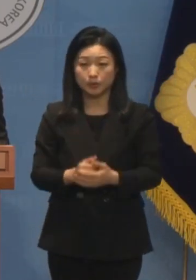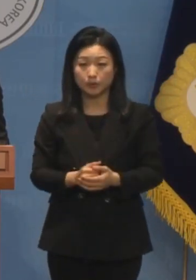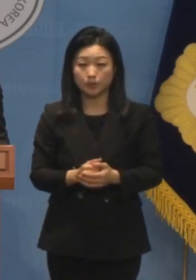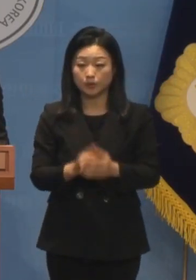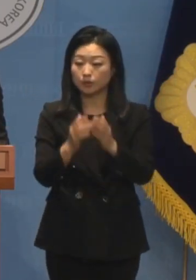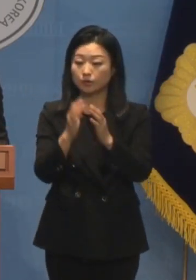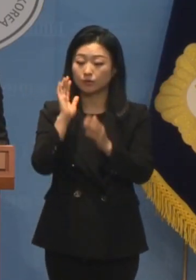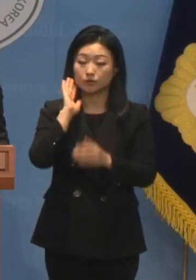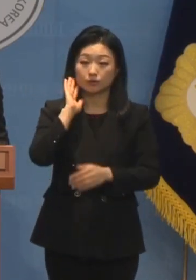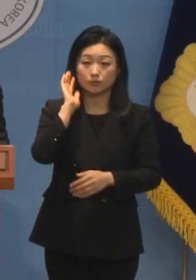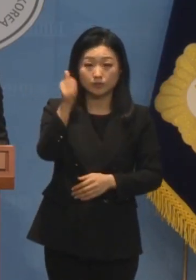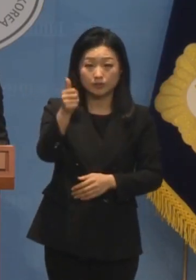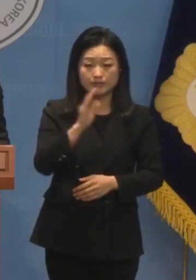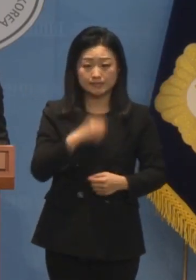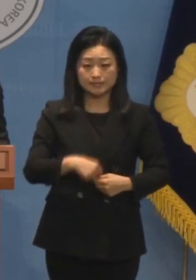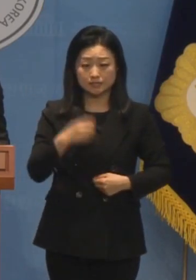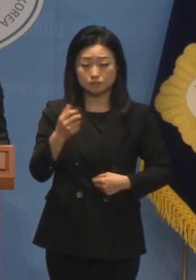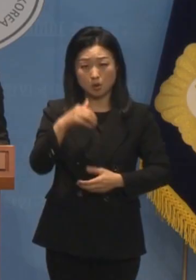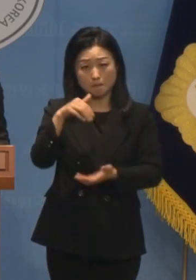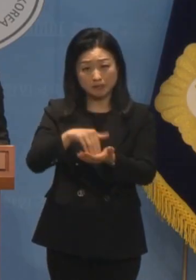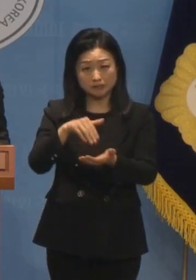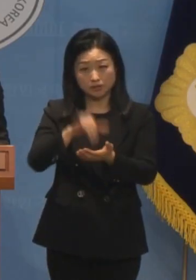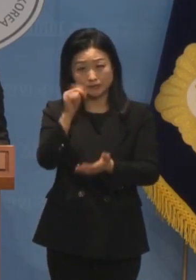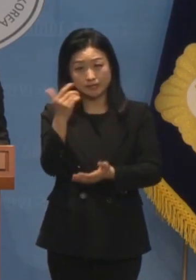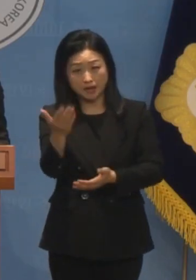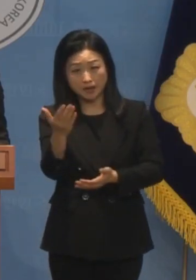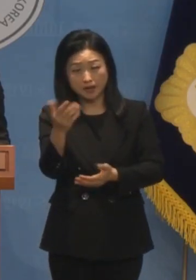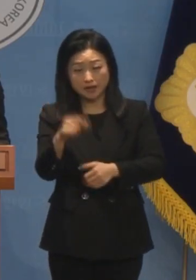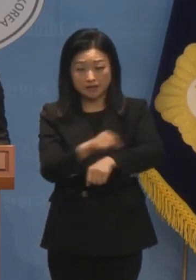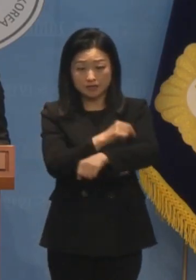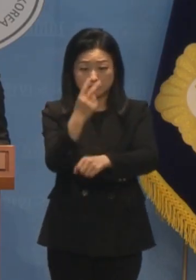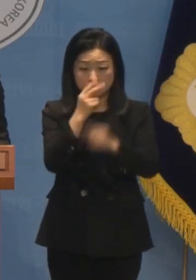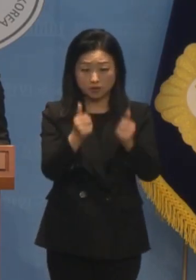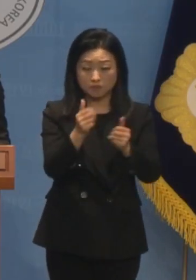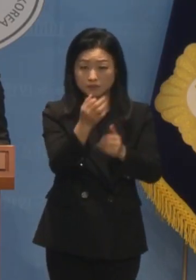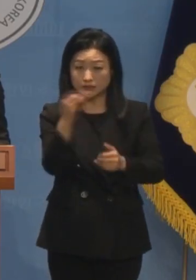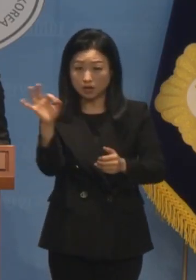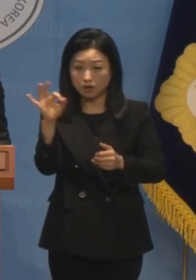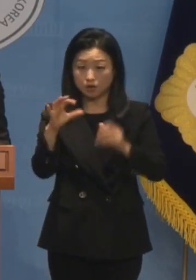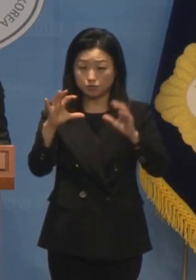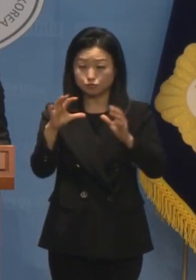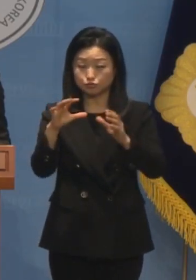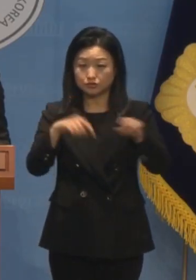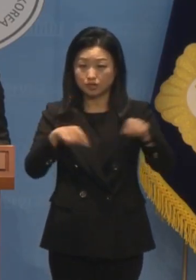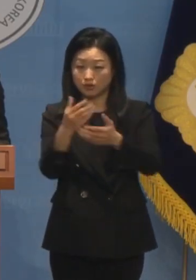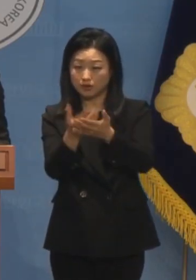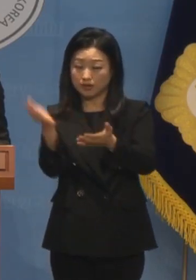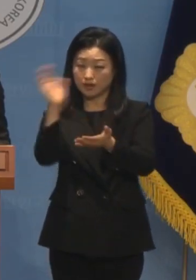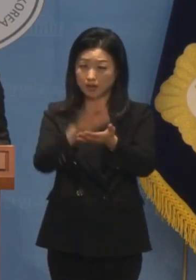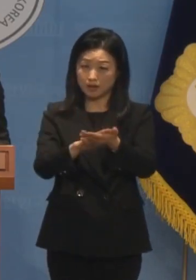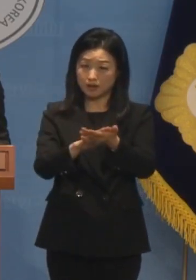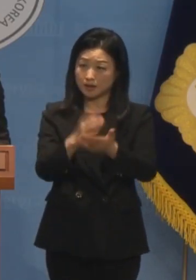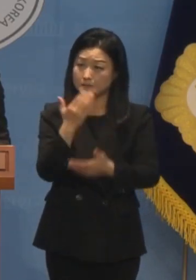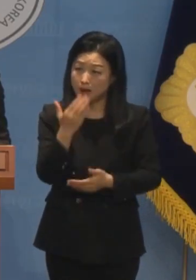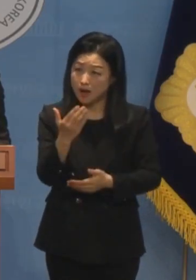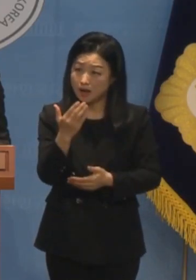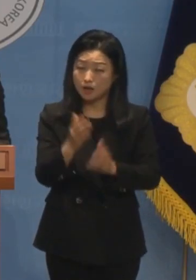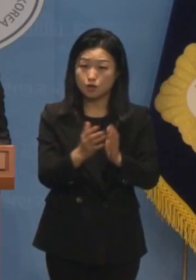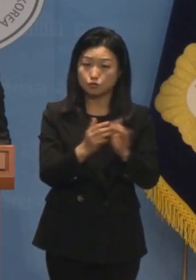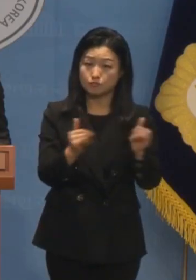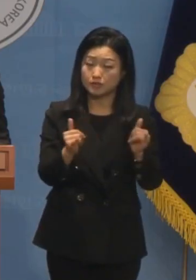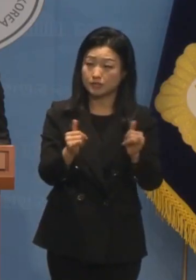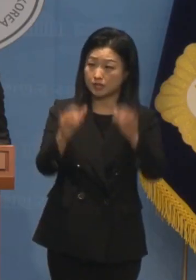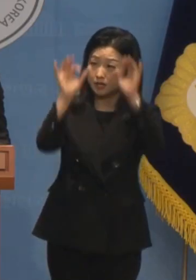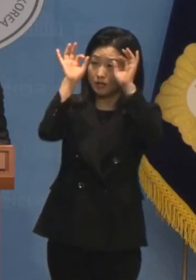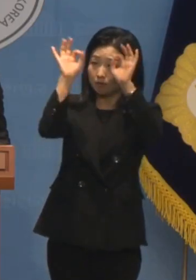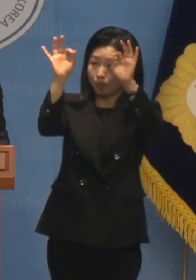윤석열 대통령이 과연 진심으로 반성하고 특검 수용과 국정 쇄신을 결단할 수 있을지 국민이 지켜볼